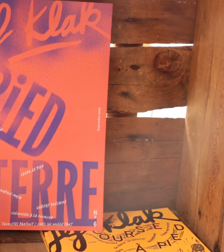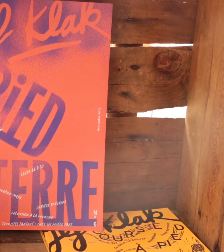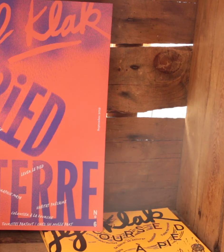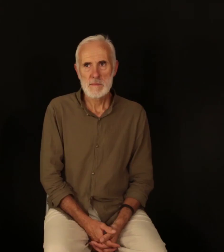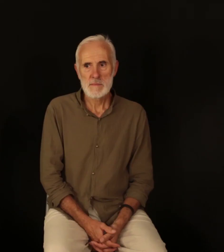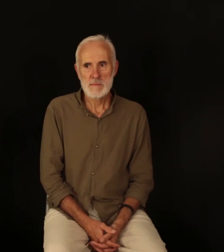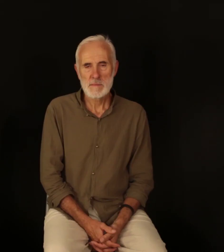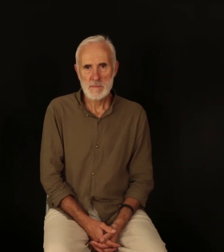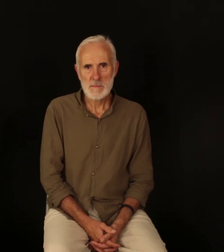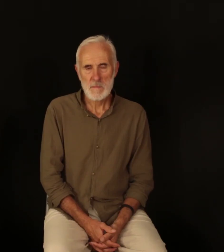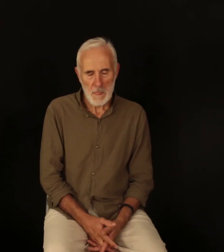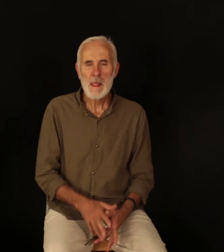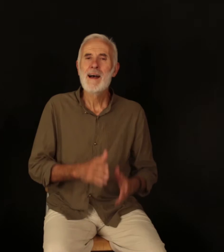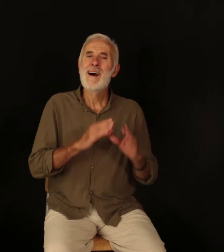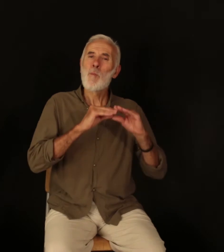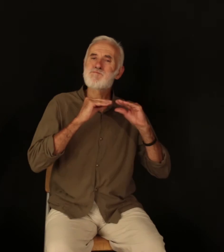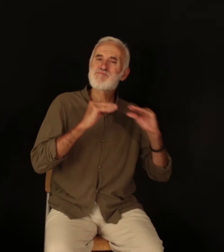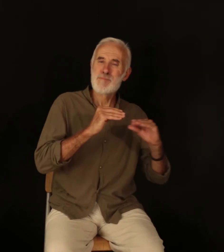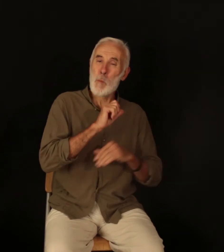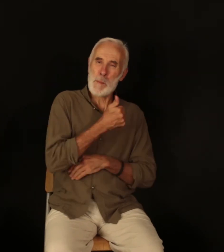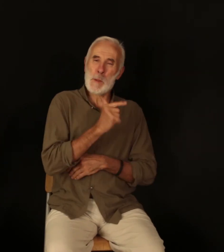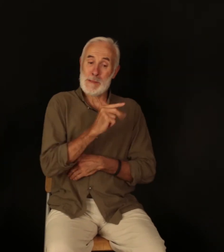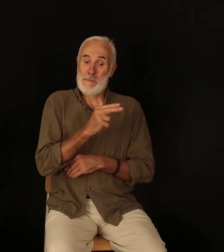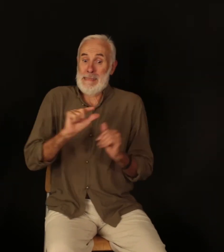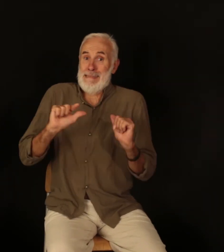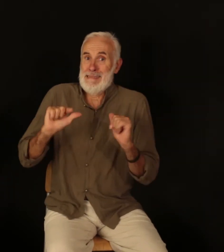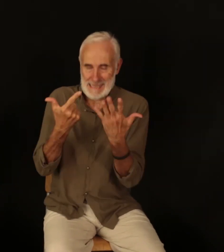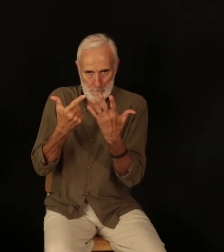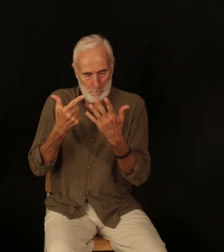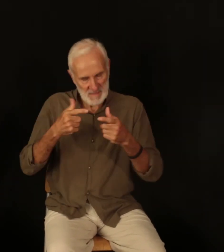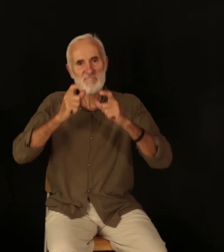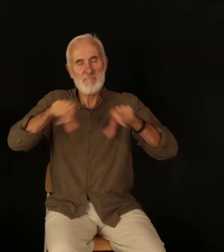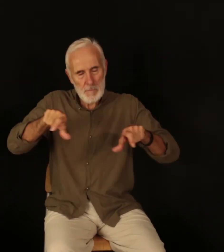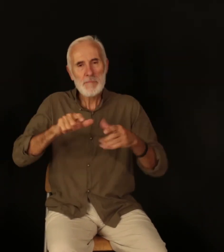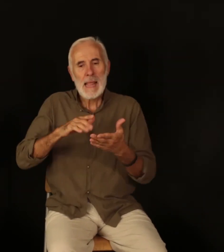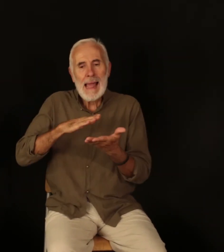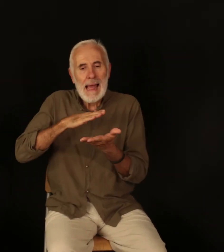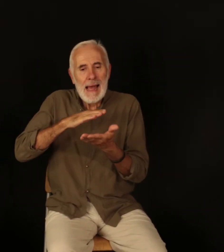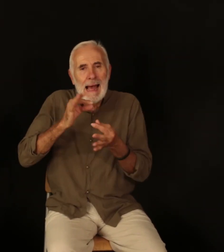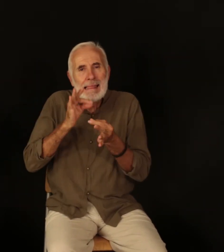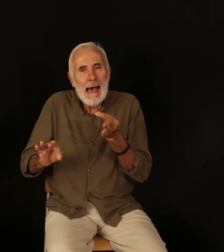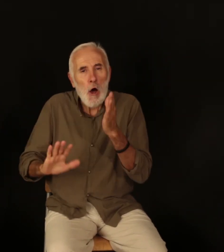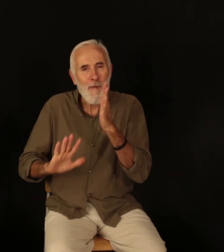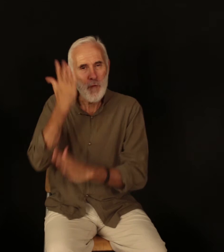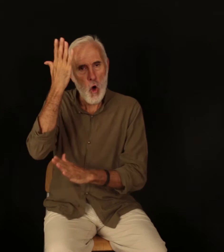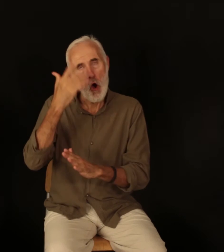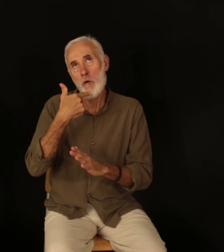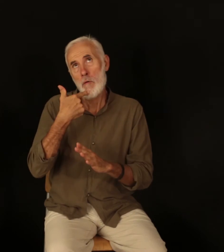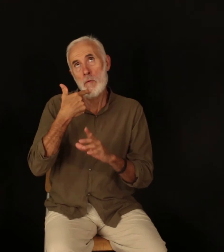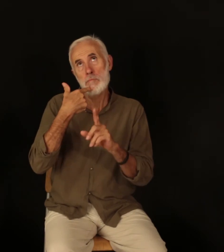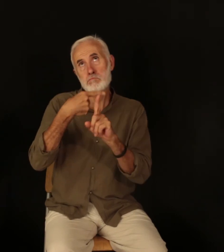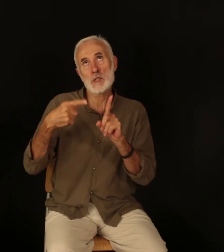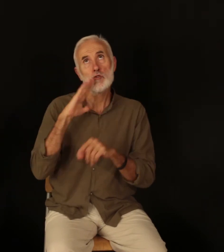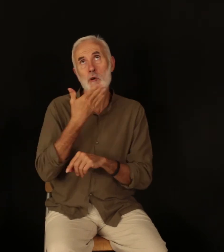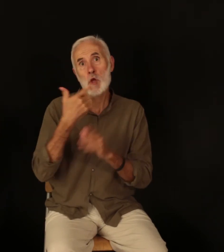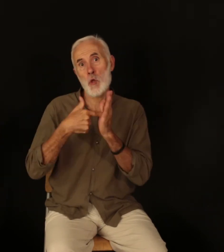qu'est-ce qu'on chantait d'autre? Le 7e numéro de la revue de Jeff Clack s'intitulera Terre de feu et paraîtra à la mi-janvier 2021.